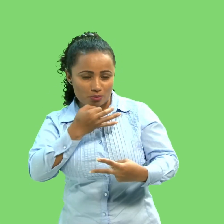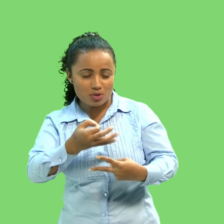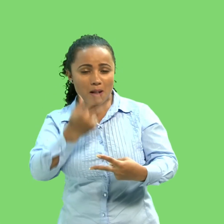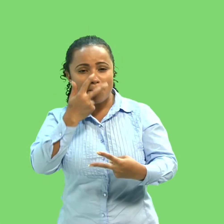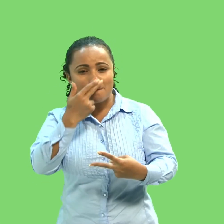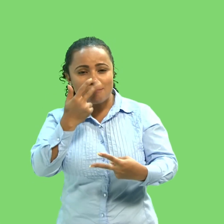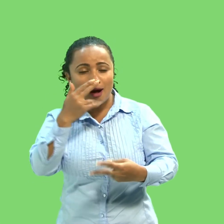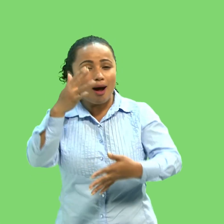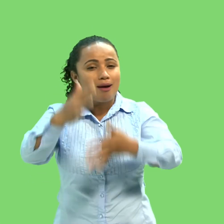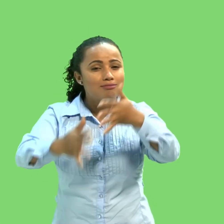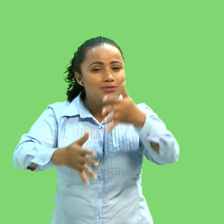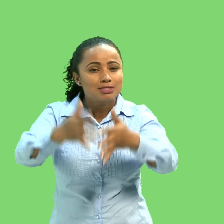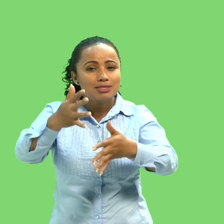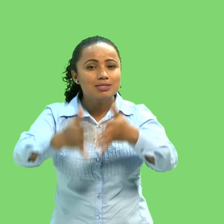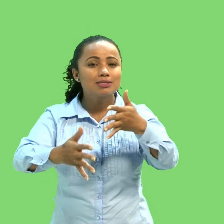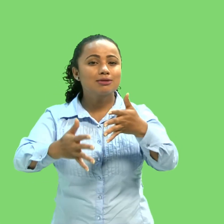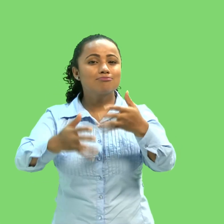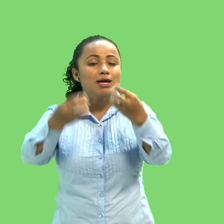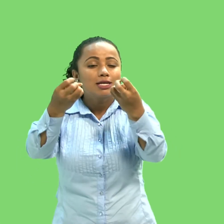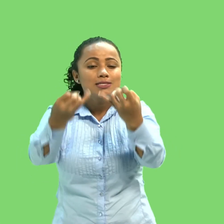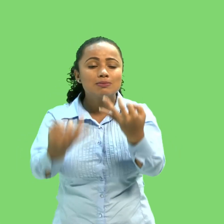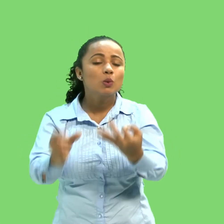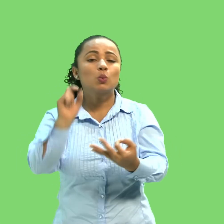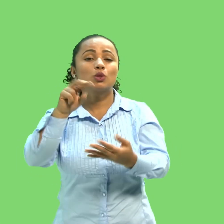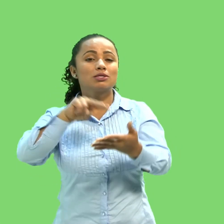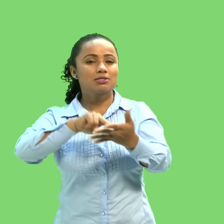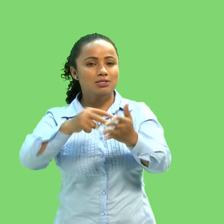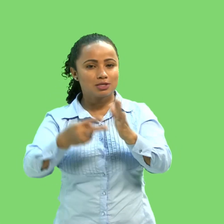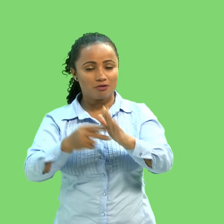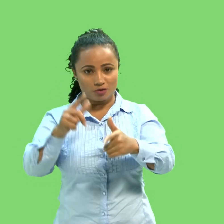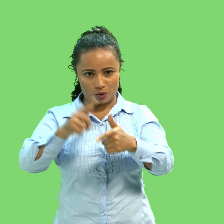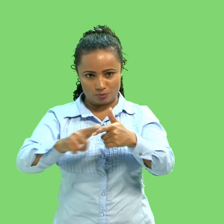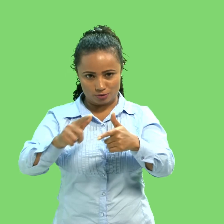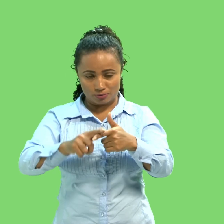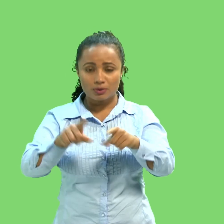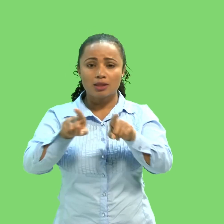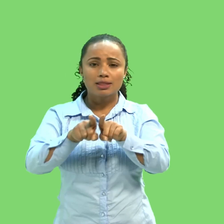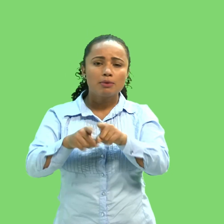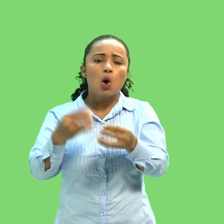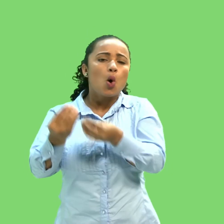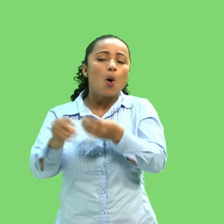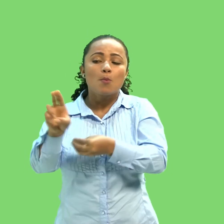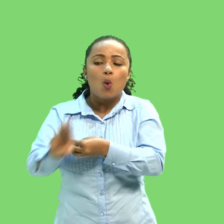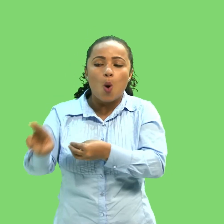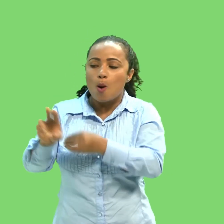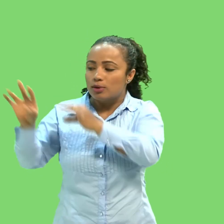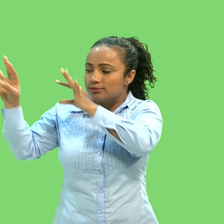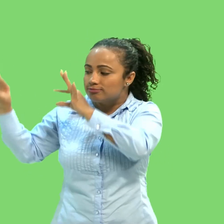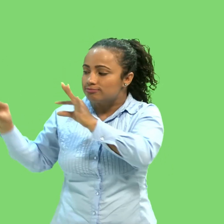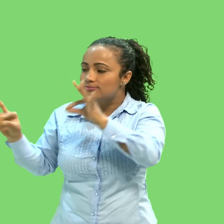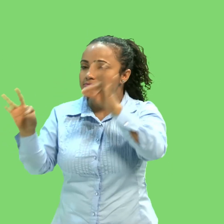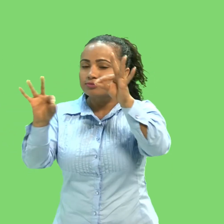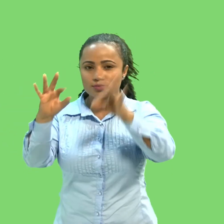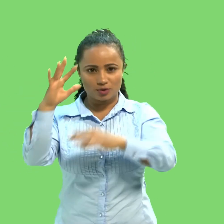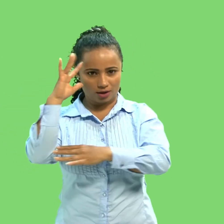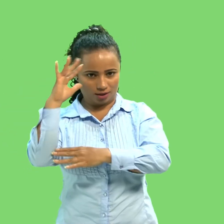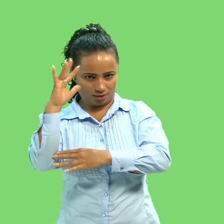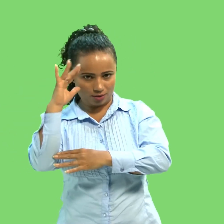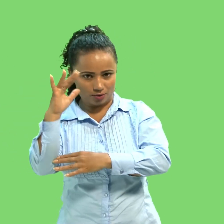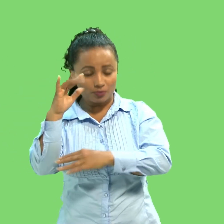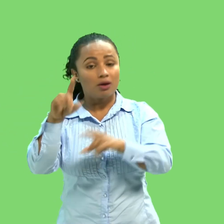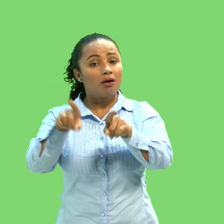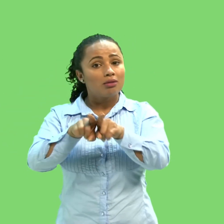problematizam a própria noção de problema, de aplicabilidade da teoria, cuja tendência ao solucionismo leva também